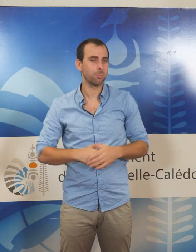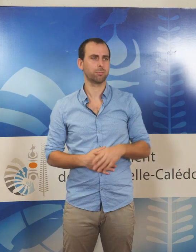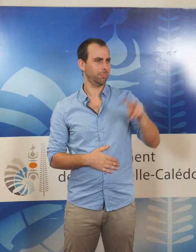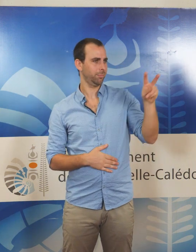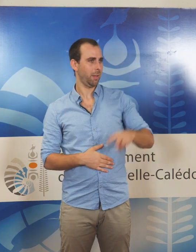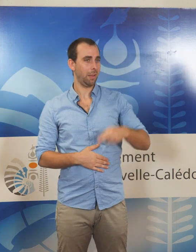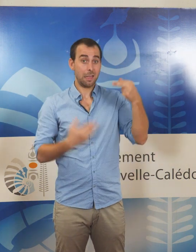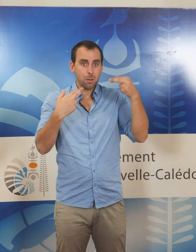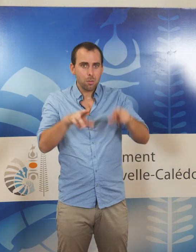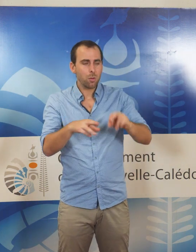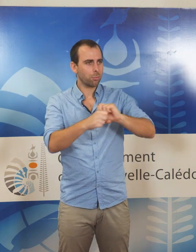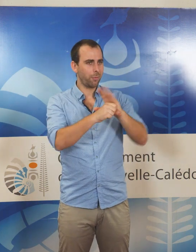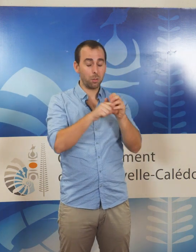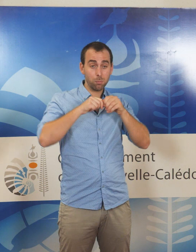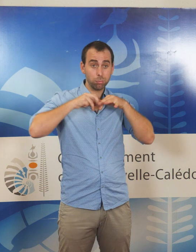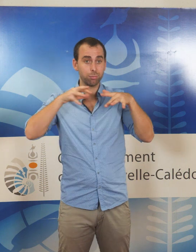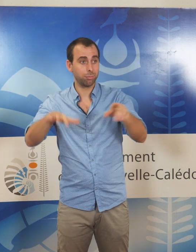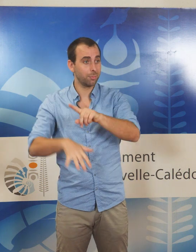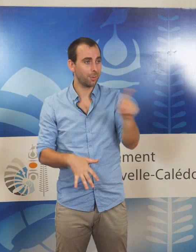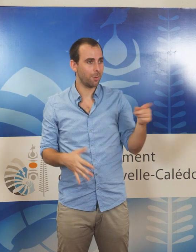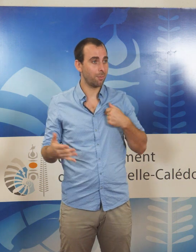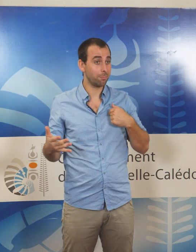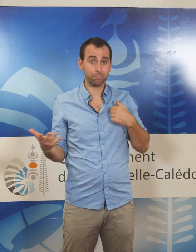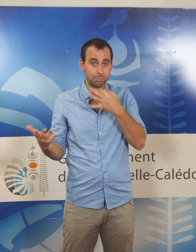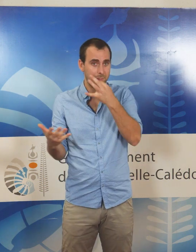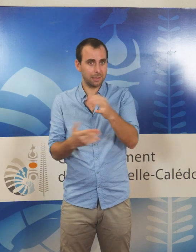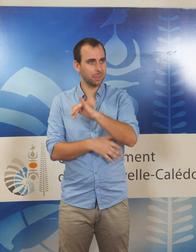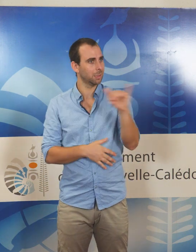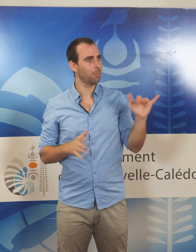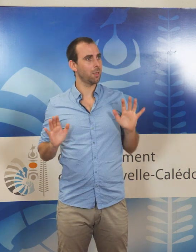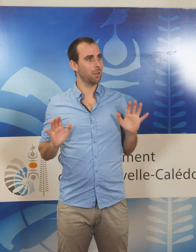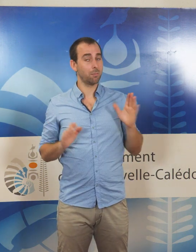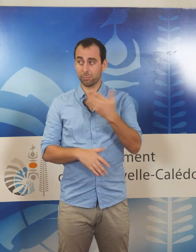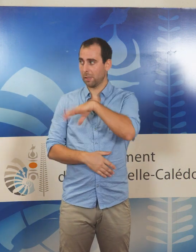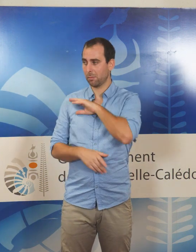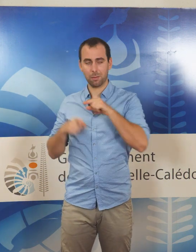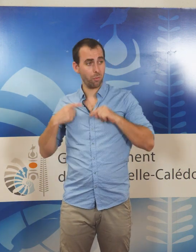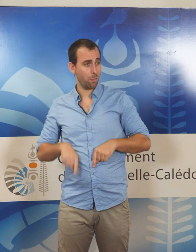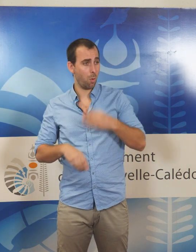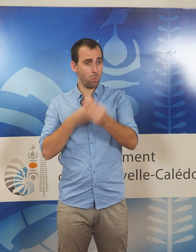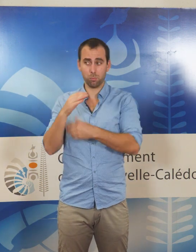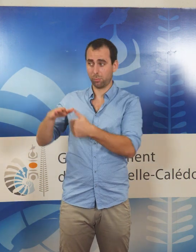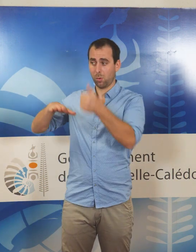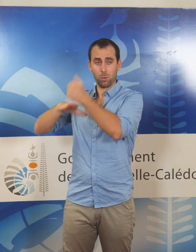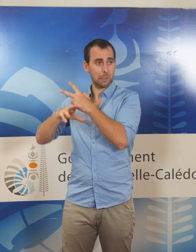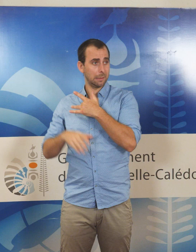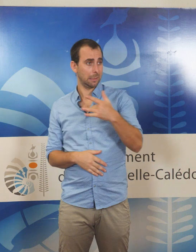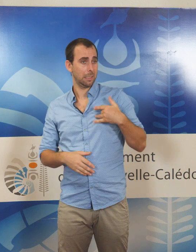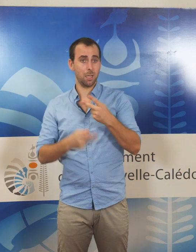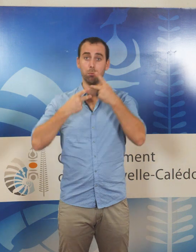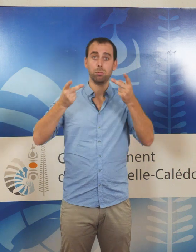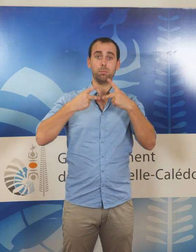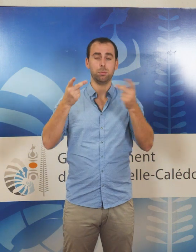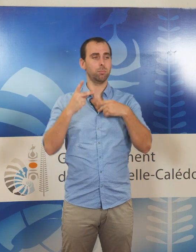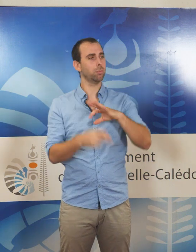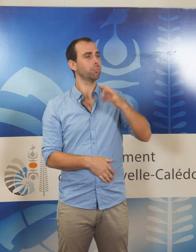pas en Nouvelle-Calédonie. Enfin, je pense que chaque intervention d'un responsable du gouvernement, d'un responsable des autorités sanitaires, le risque zéro n'existe pas.